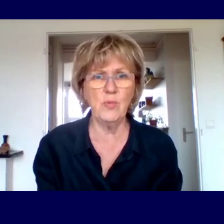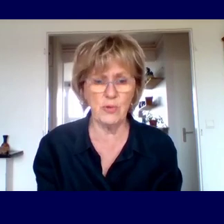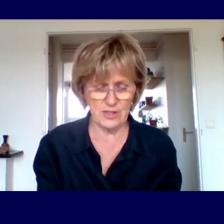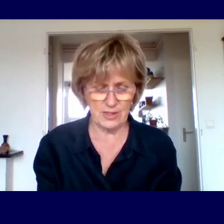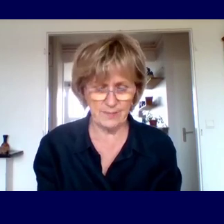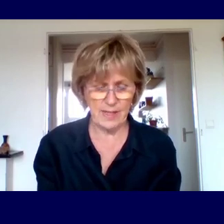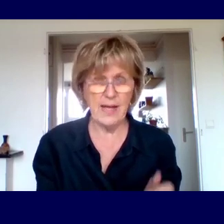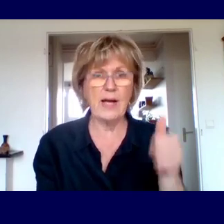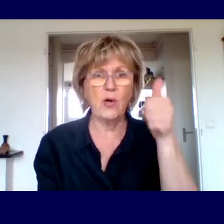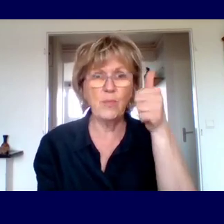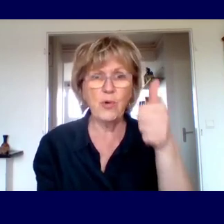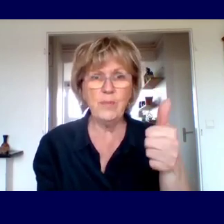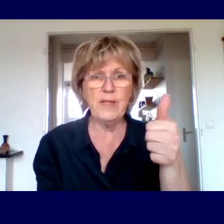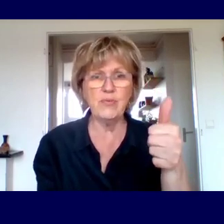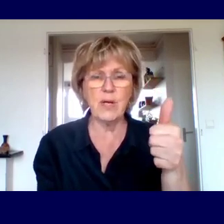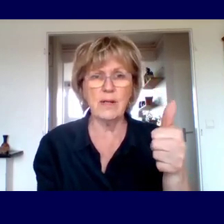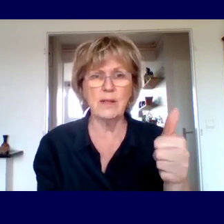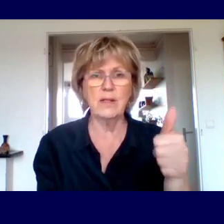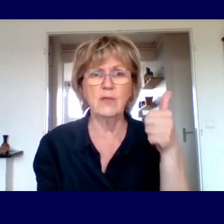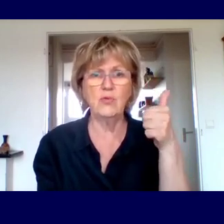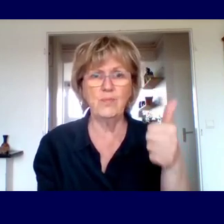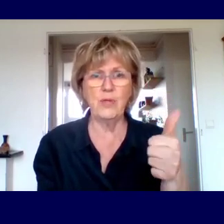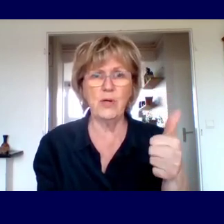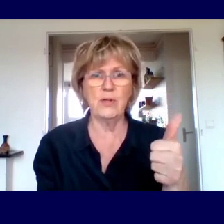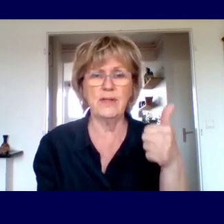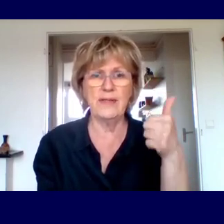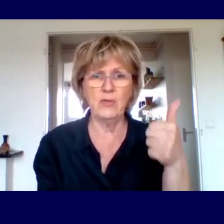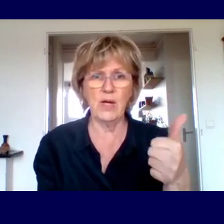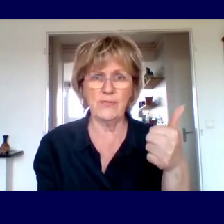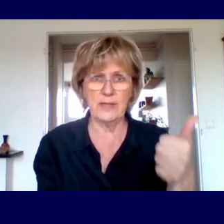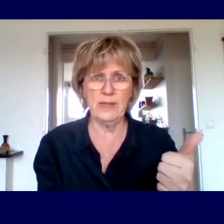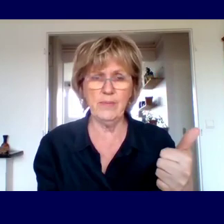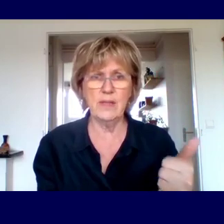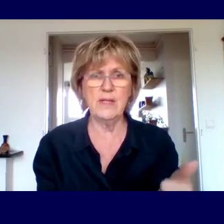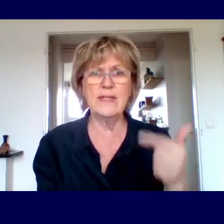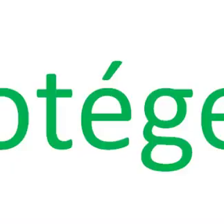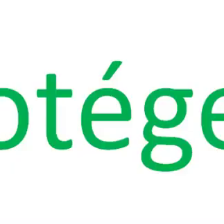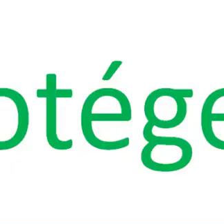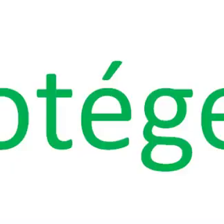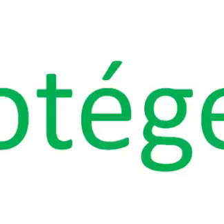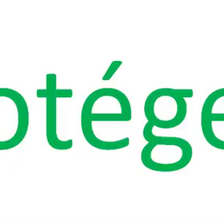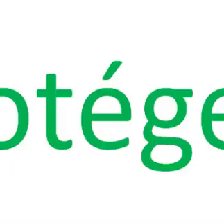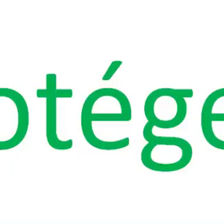protéger alors le premier point du plan des doigts un fils et ses deux protégés